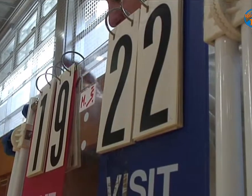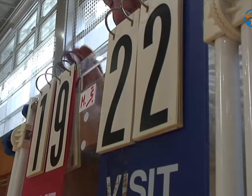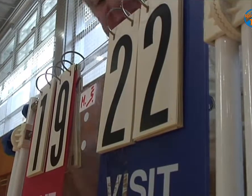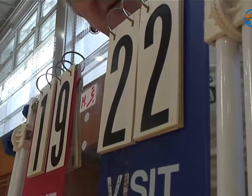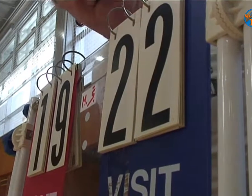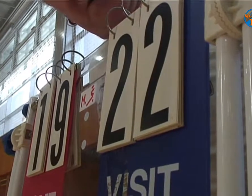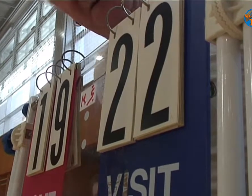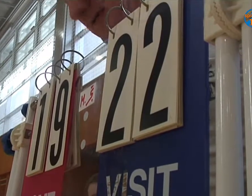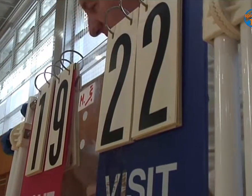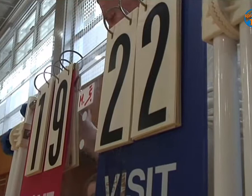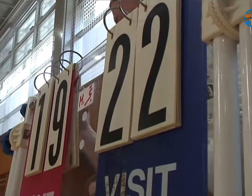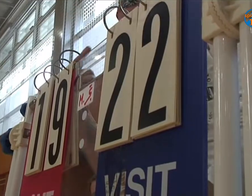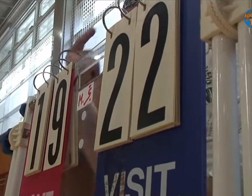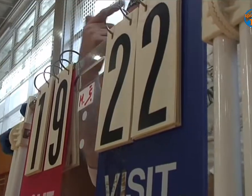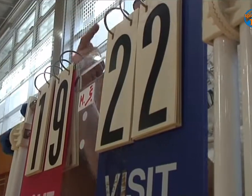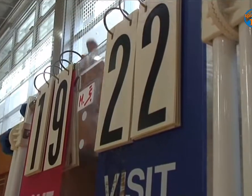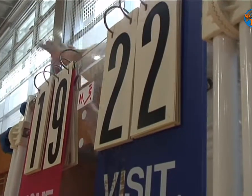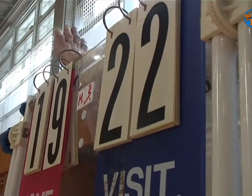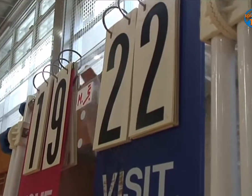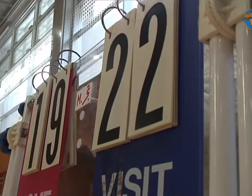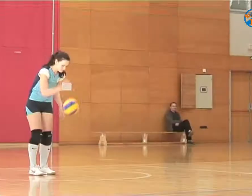Ne będę. No, no, no. No będę.